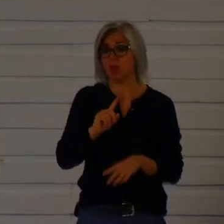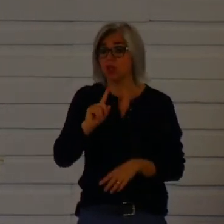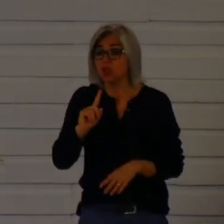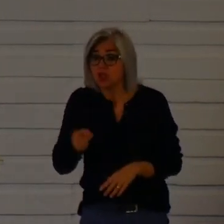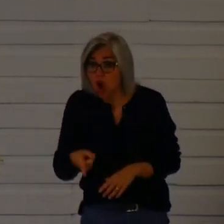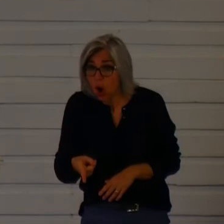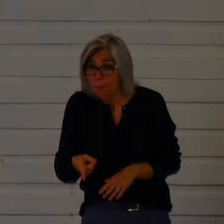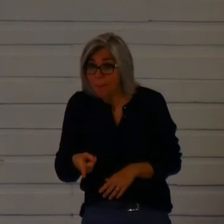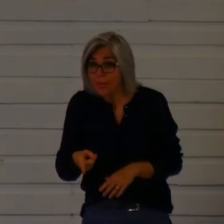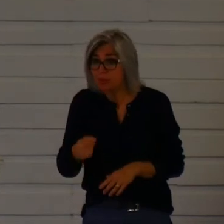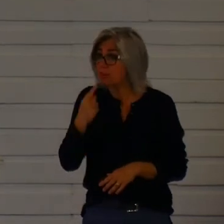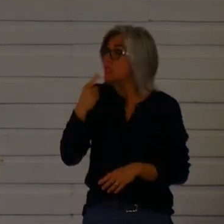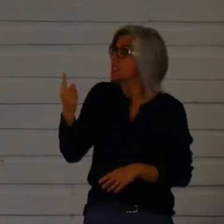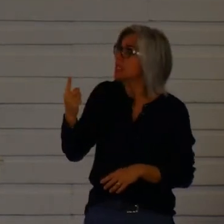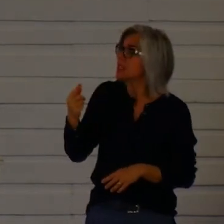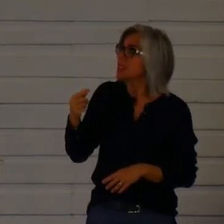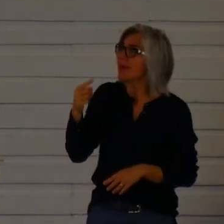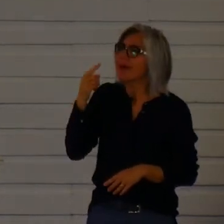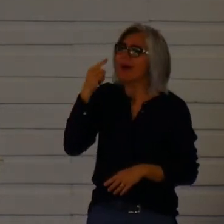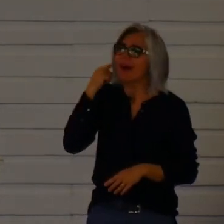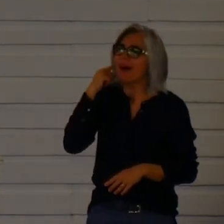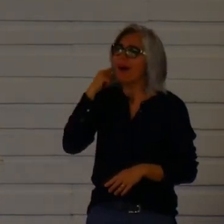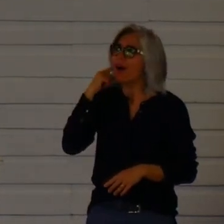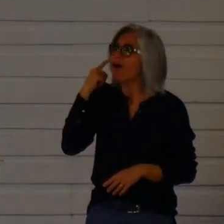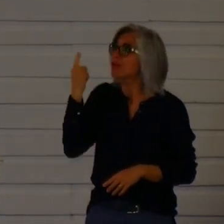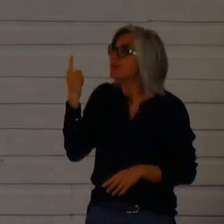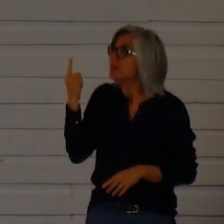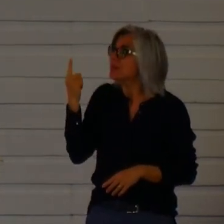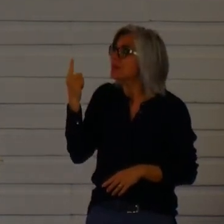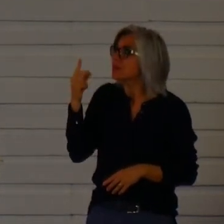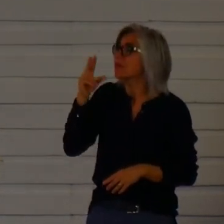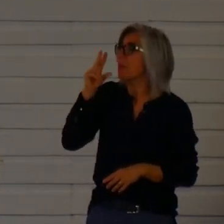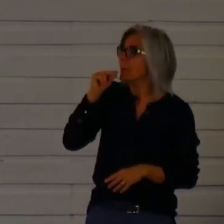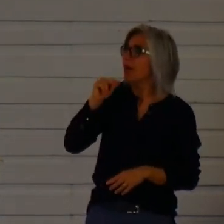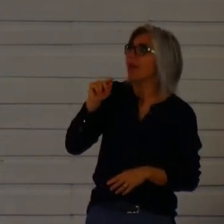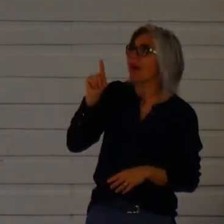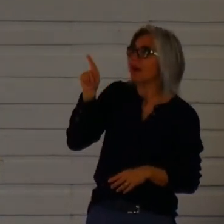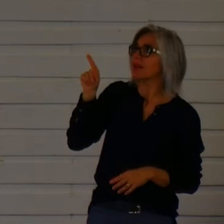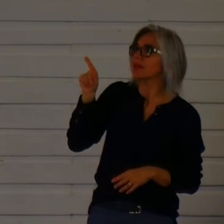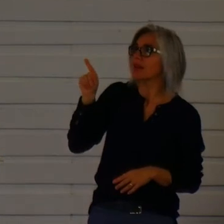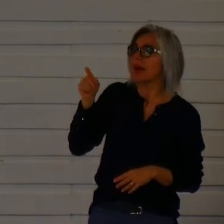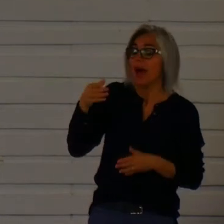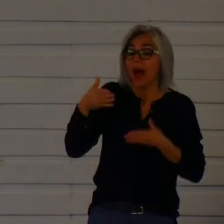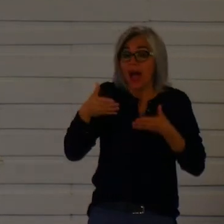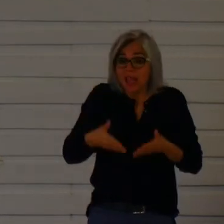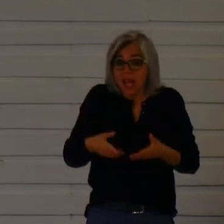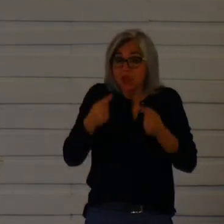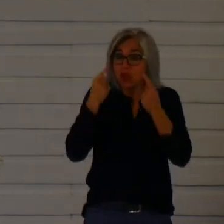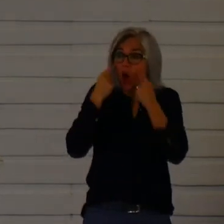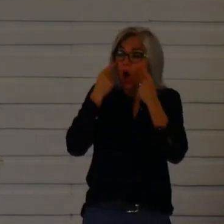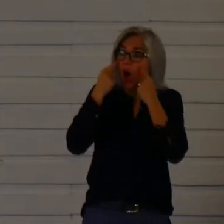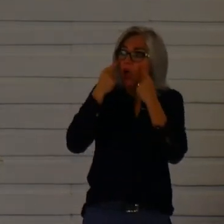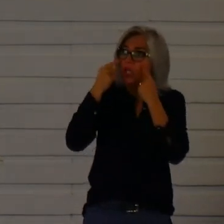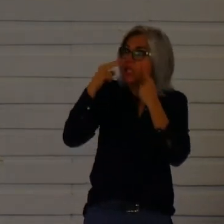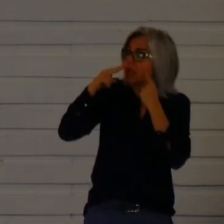adesso i miei occhi ti hanno visto. In mezzo alle prove, alle avversità, alle tempeste, noi vediamo